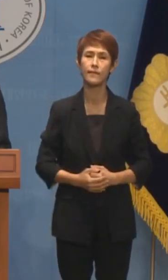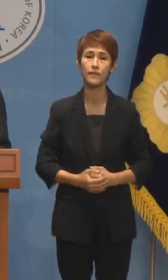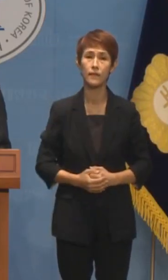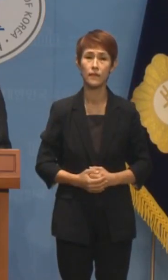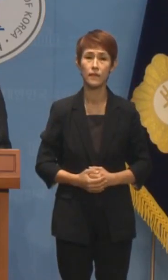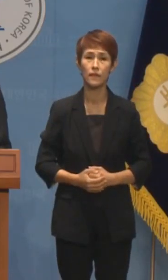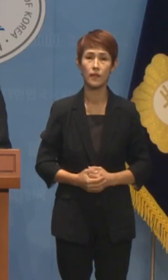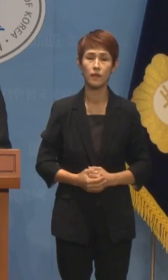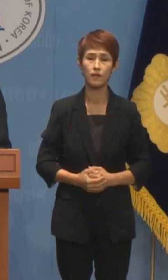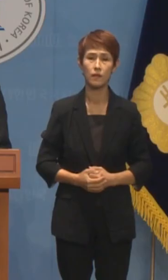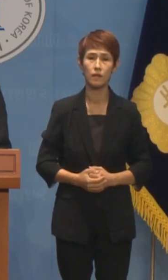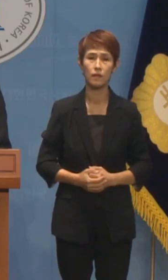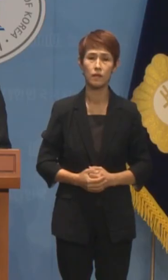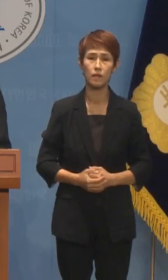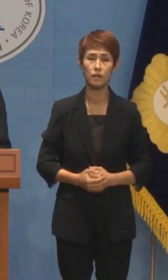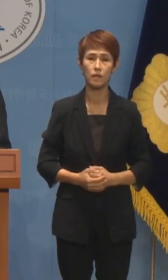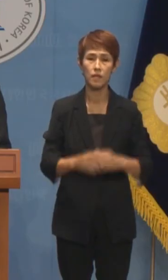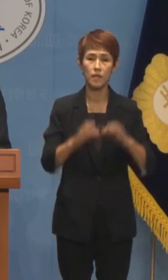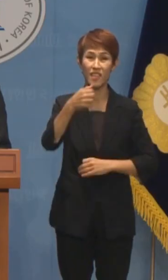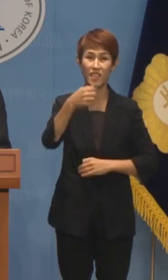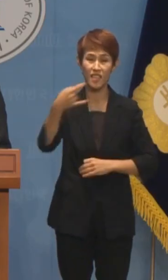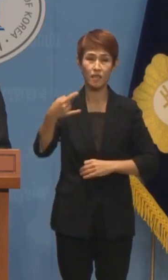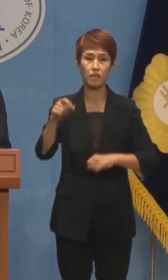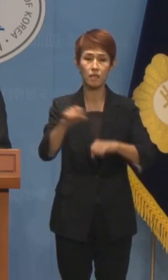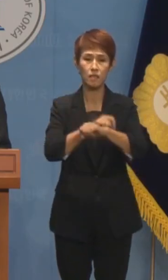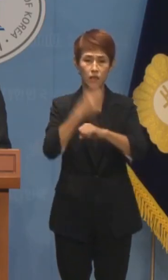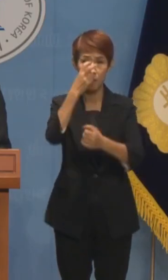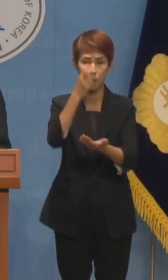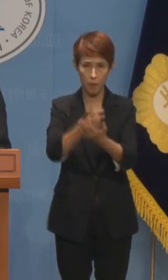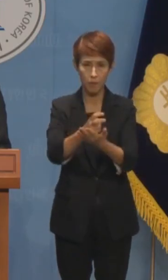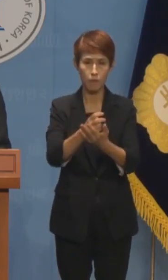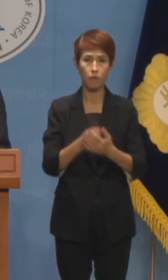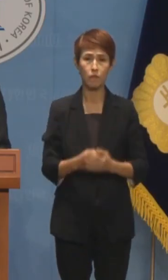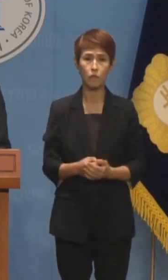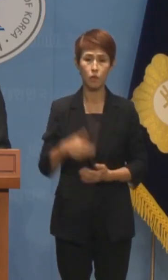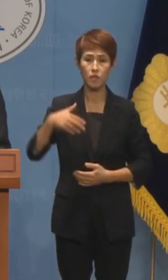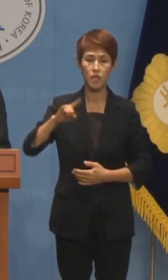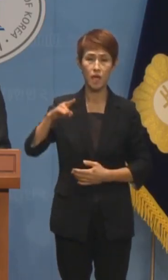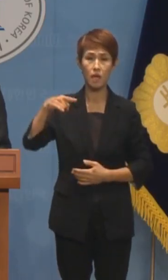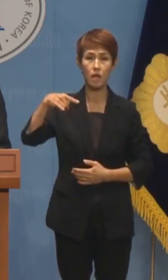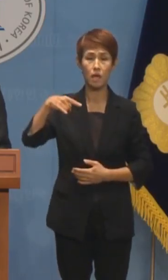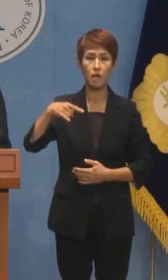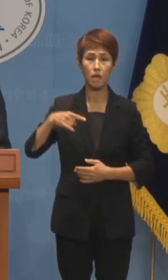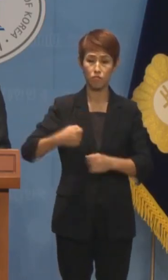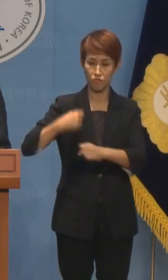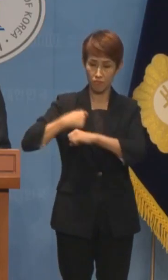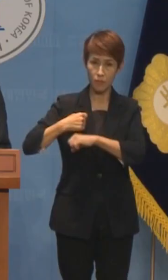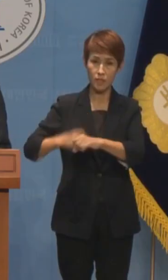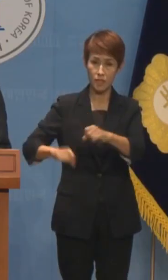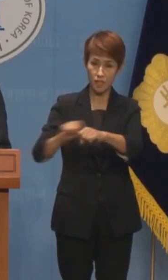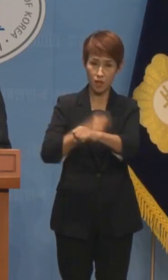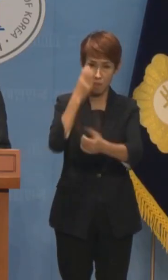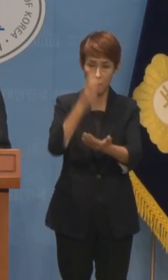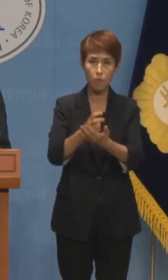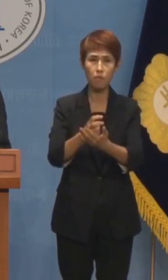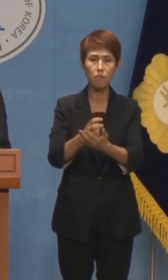국회를 통과한 김건희 여사 특검법, 순지개병 특검법은 어떻게 할